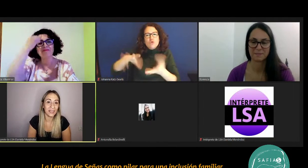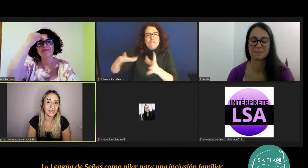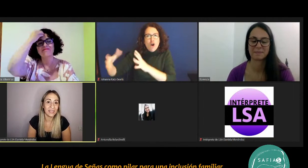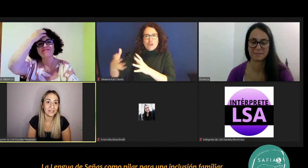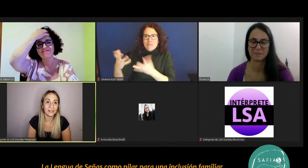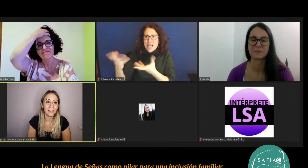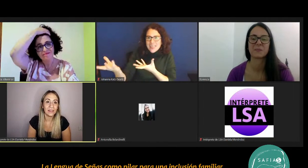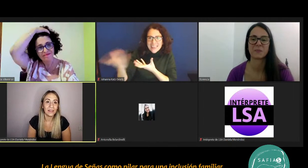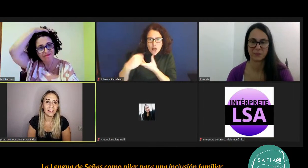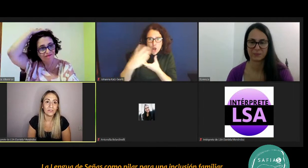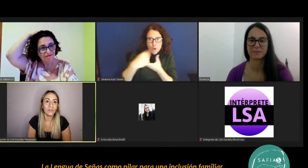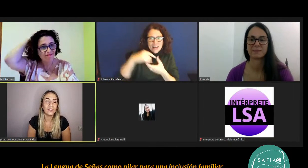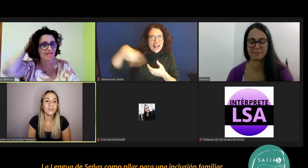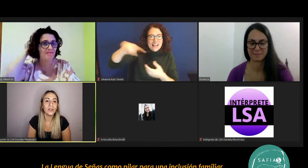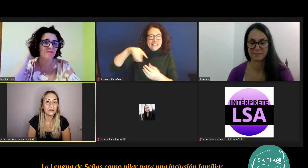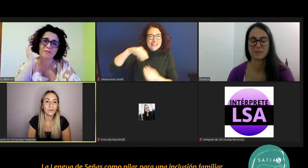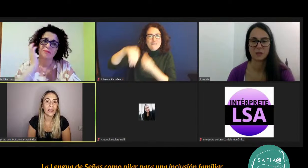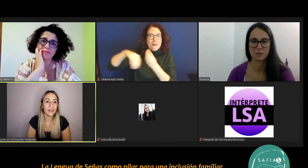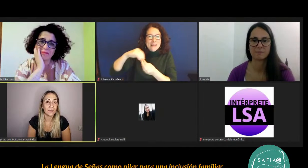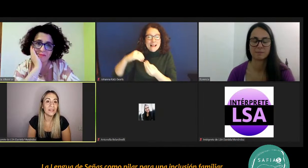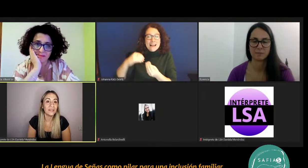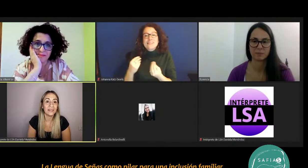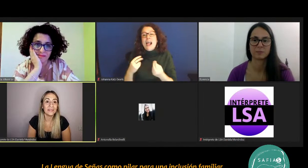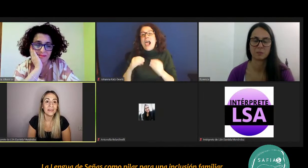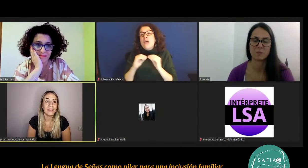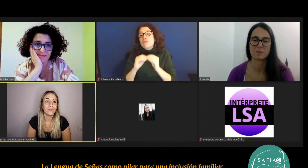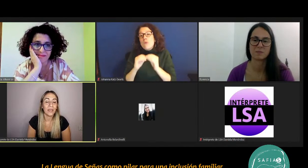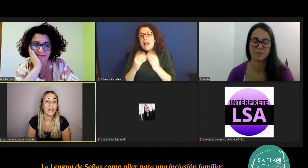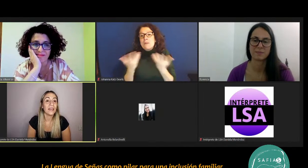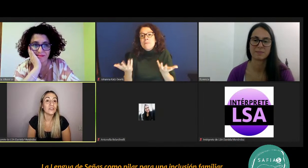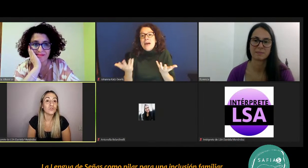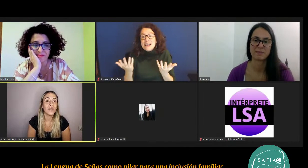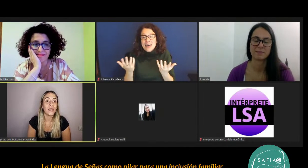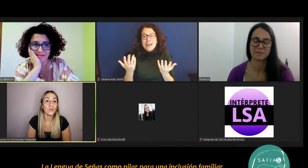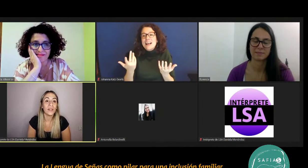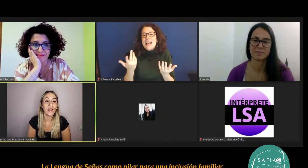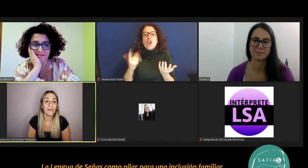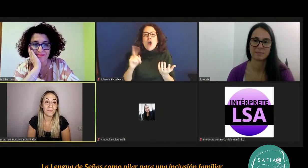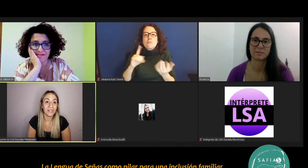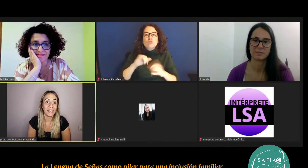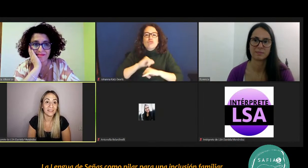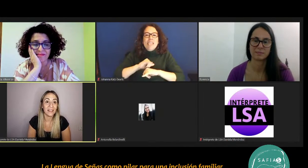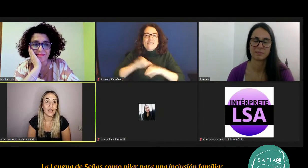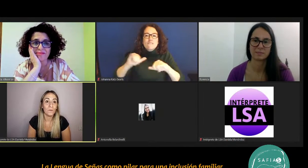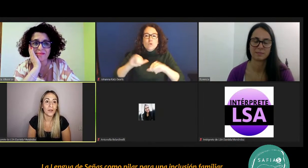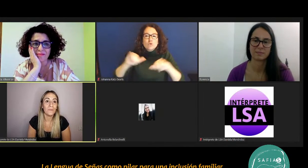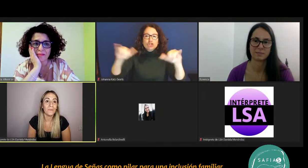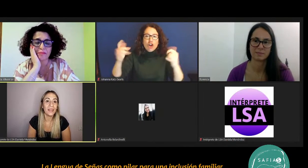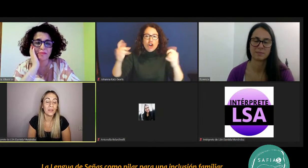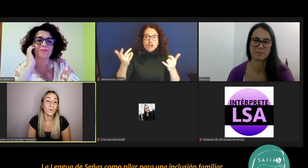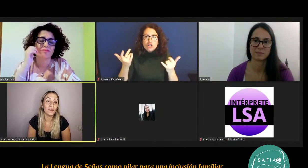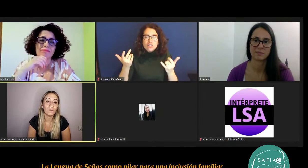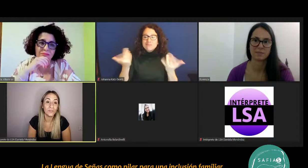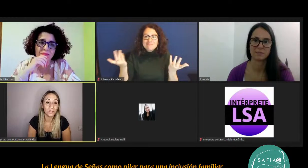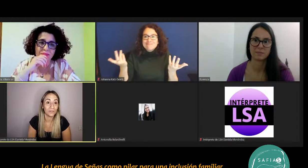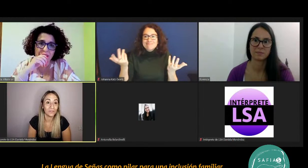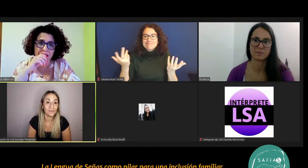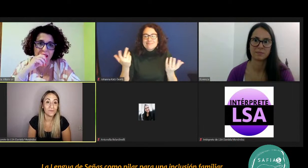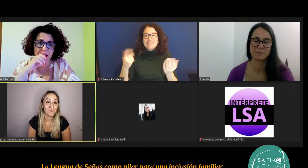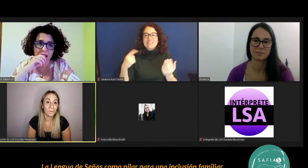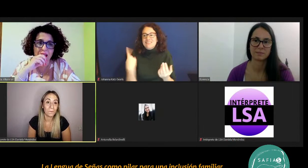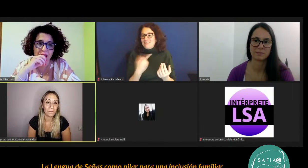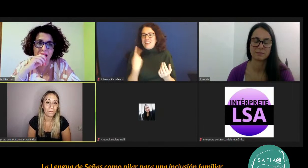lengua de señas. Son distintas herramientas que ayudan a incluir a las familias. El problema es que no hay